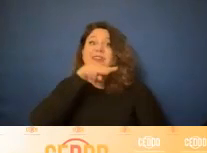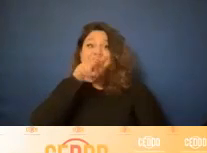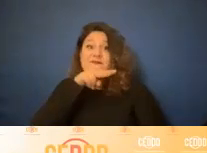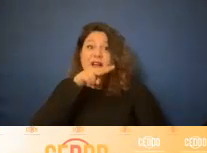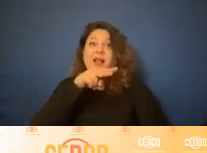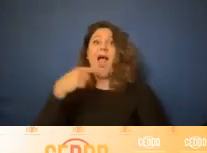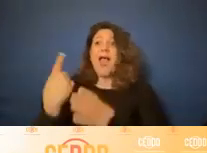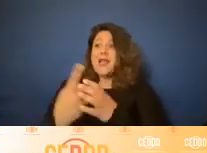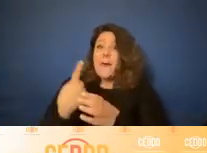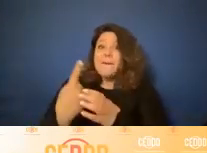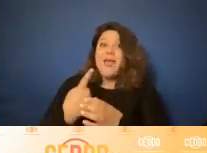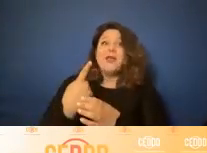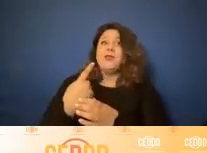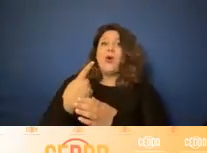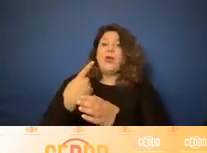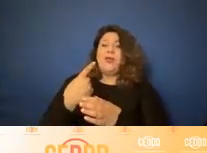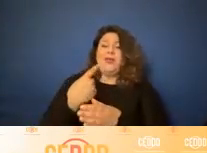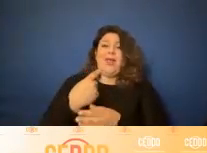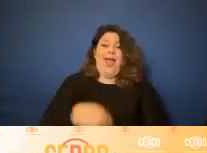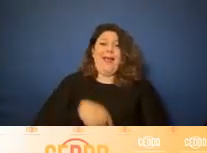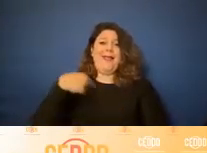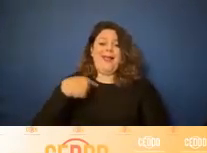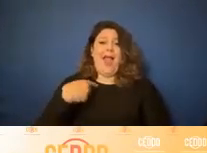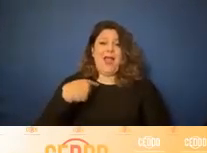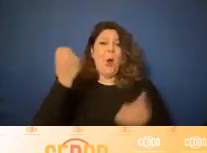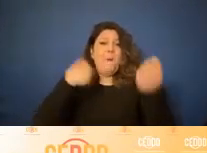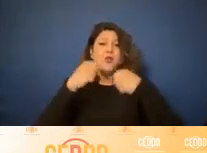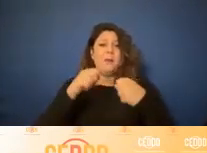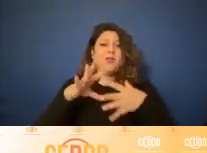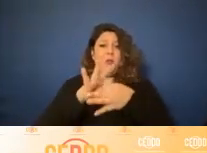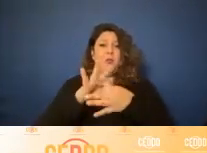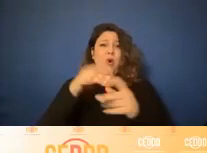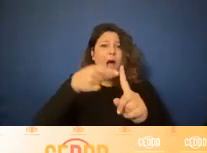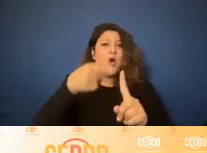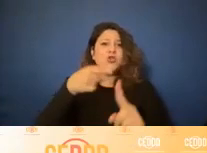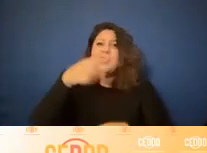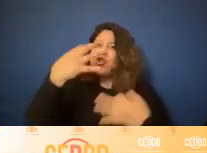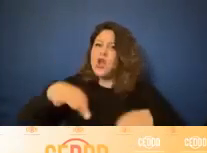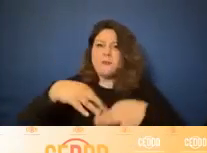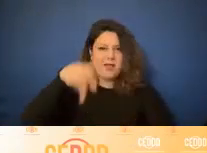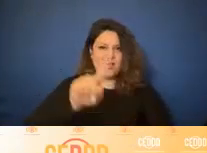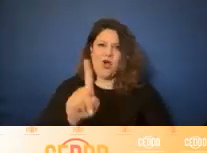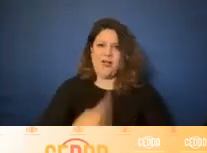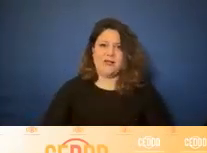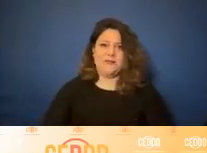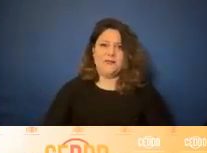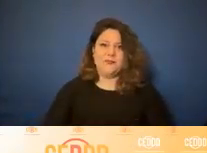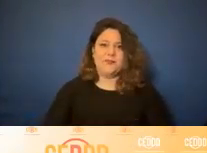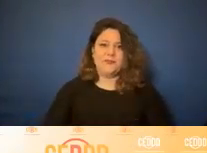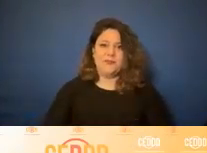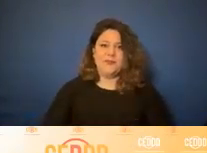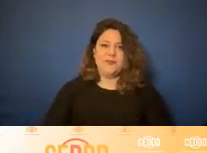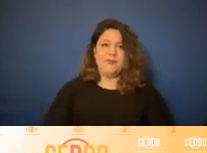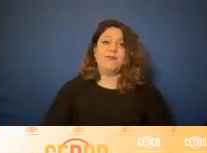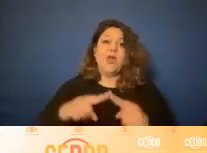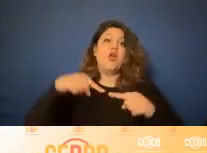aislamiento, ni el conjunto de conductas que producen en una situación de acoso. Bueno, obviamente esas consecuencias que antes Ismael las ha